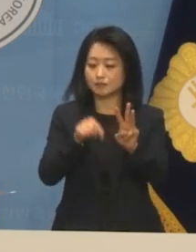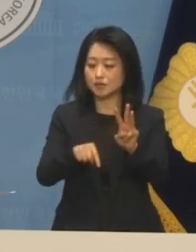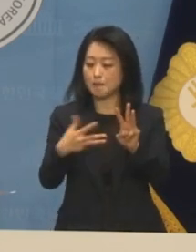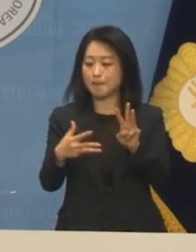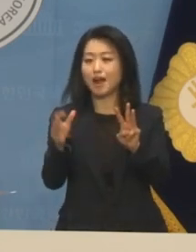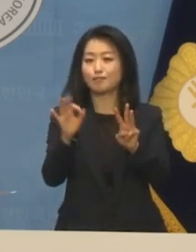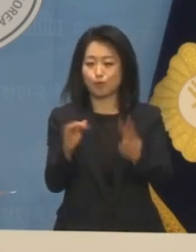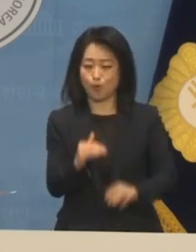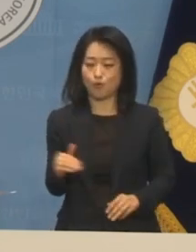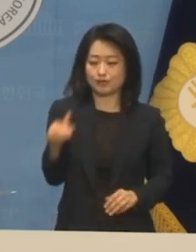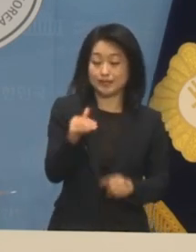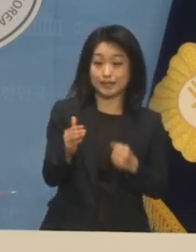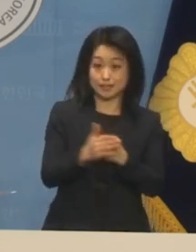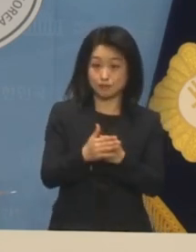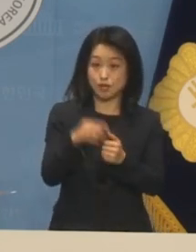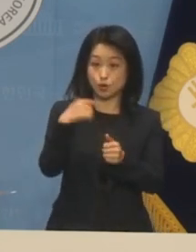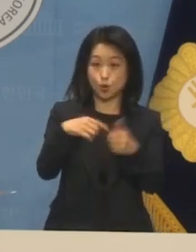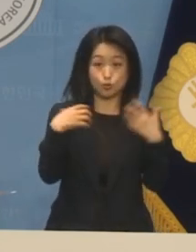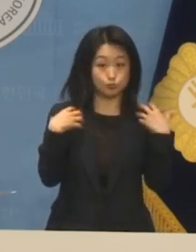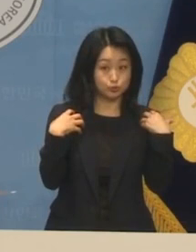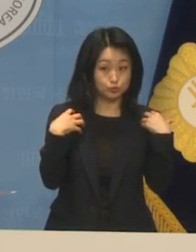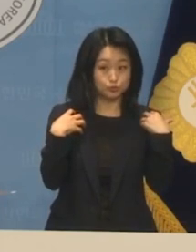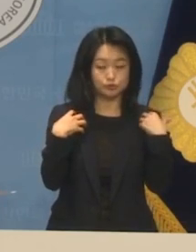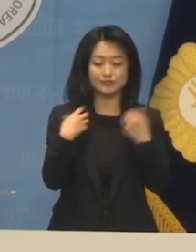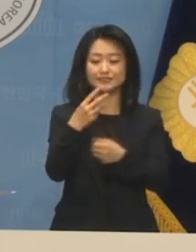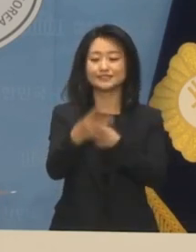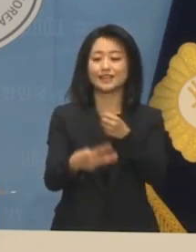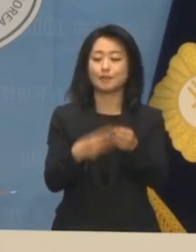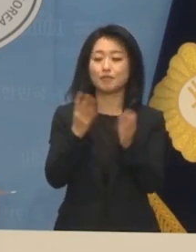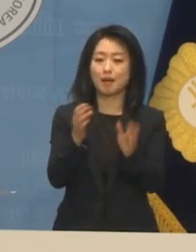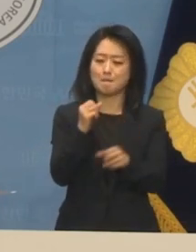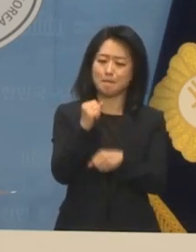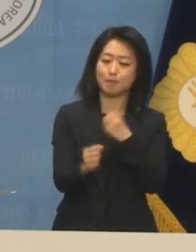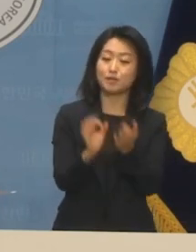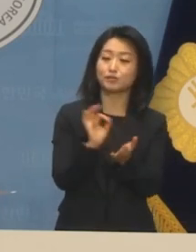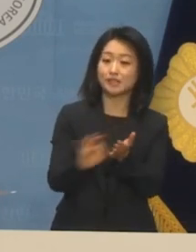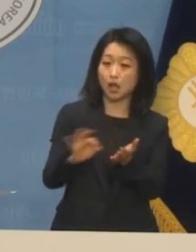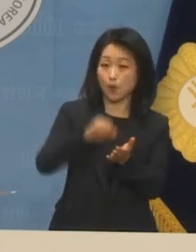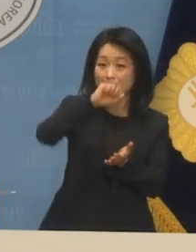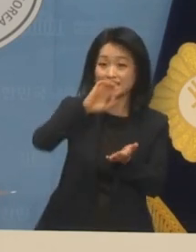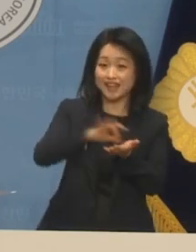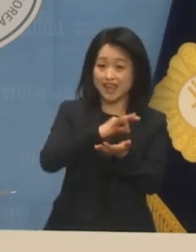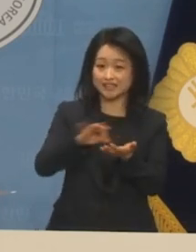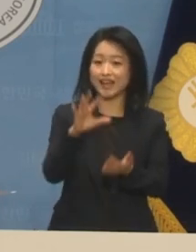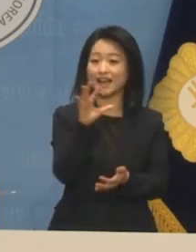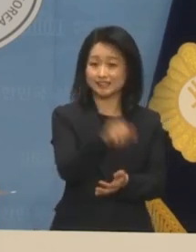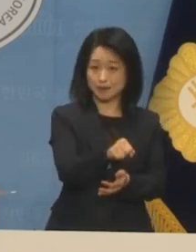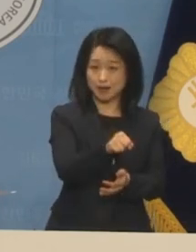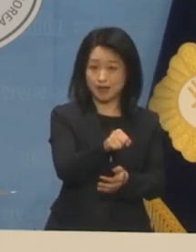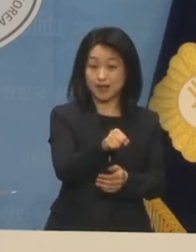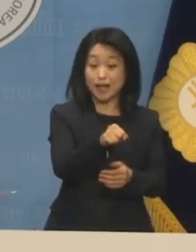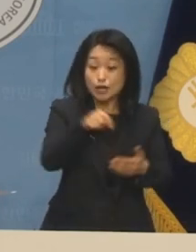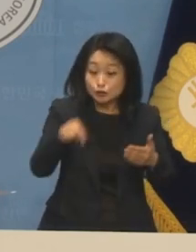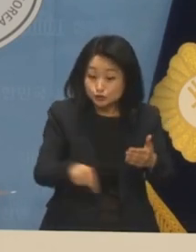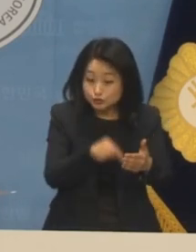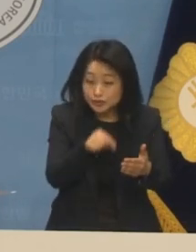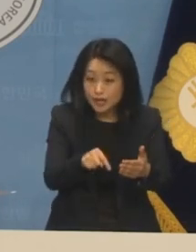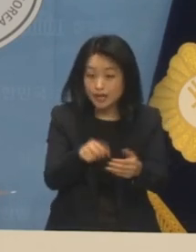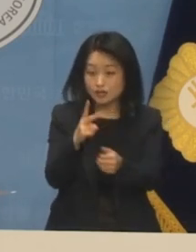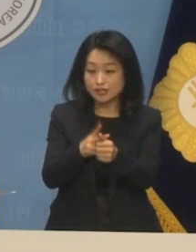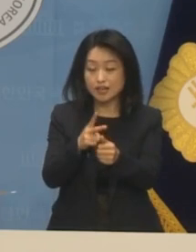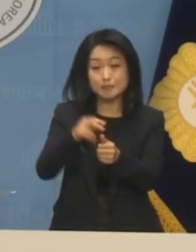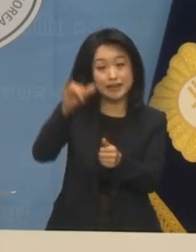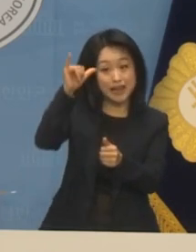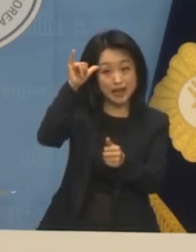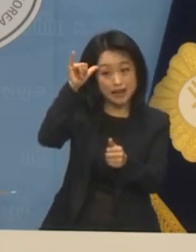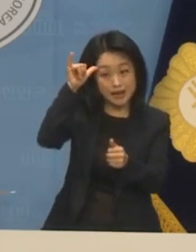상향되면서 교육부는 3년간 마음껏 사용 가능한 예산을 확보한 것입니다. 이 중 교원의